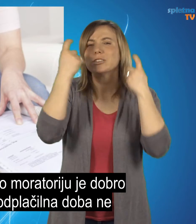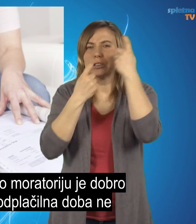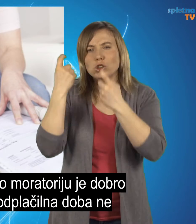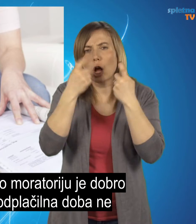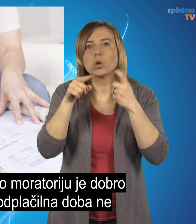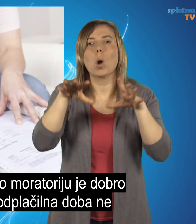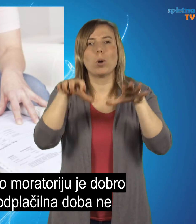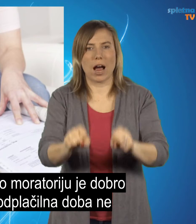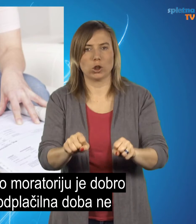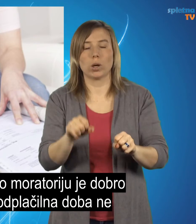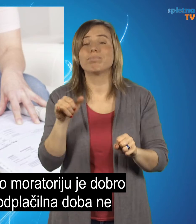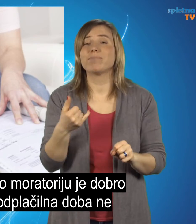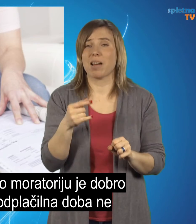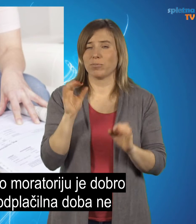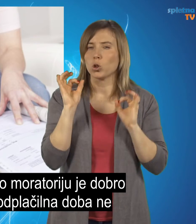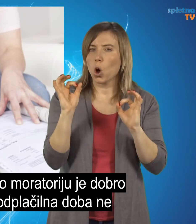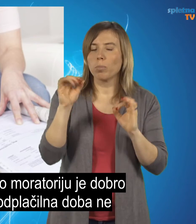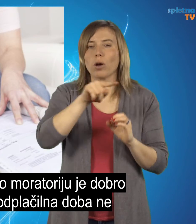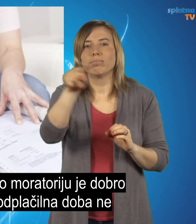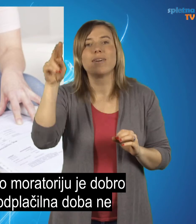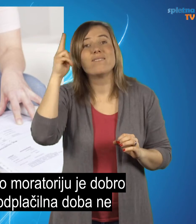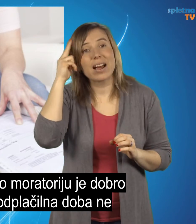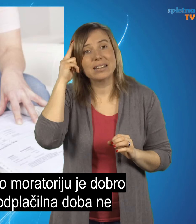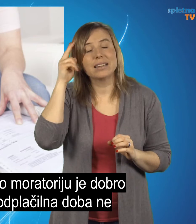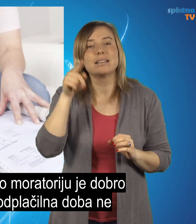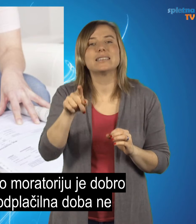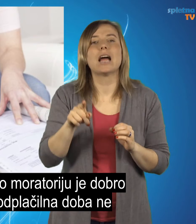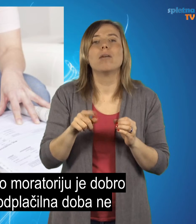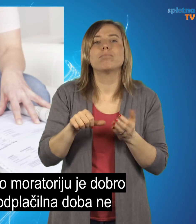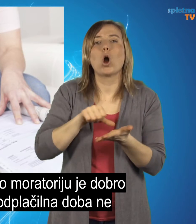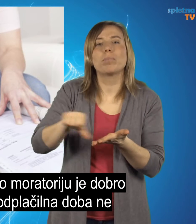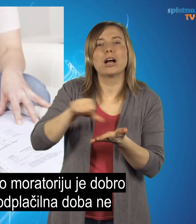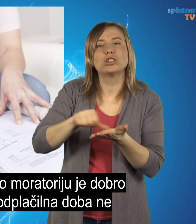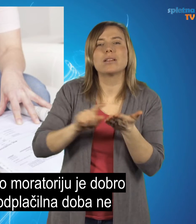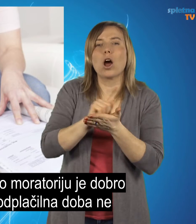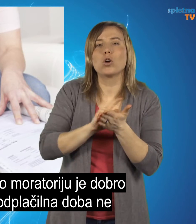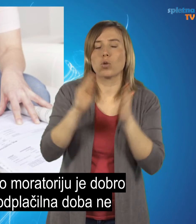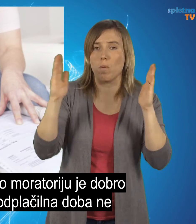Ob razmišljanju o moratoriju je dobro vedeti, da se odplačilna doba ne podaljša.